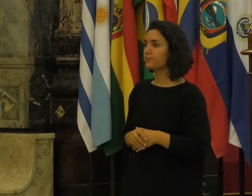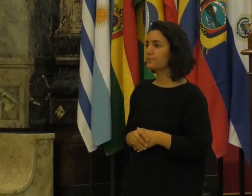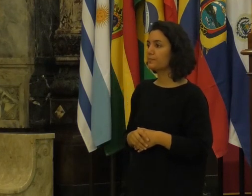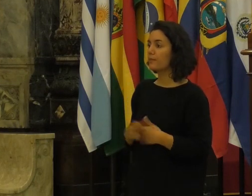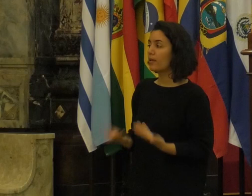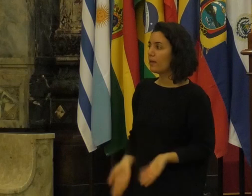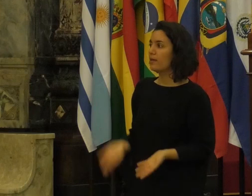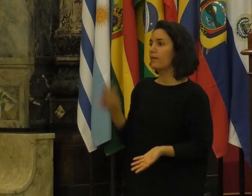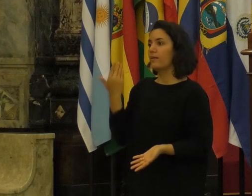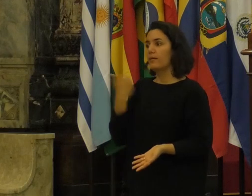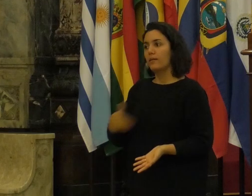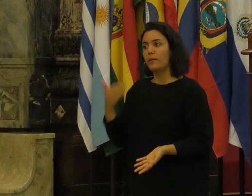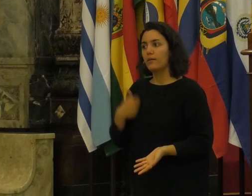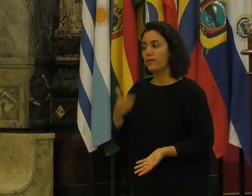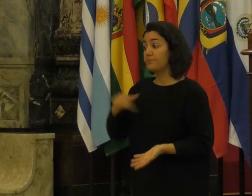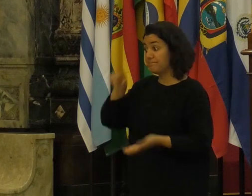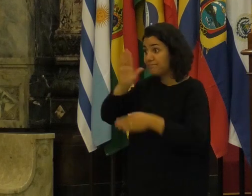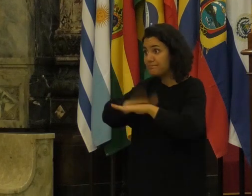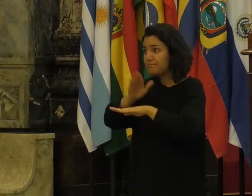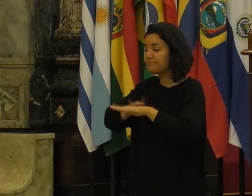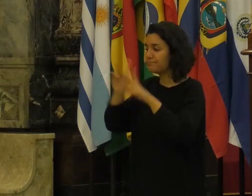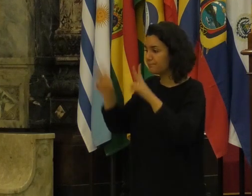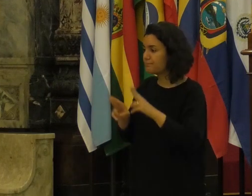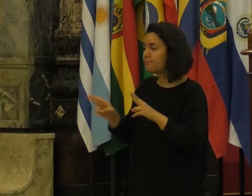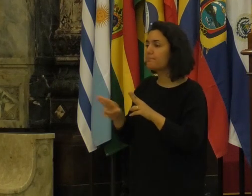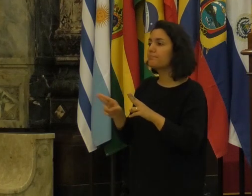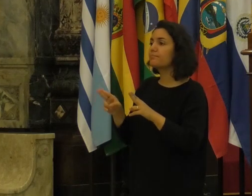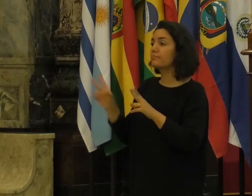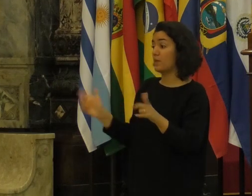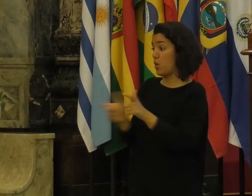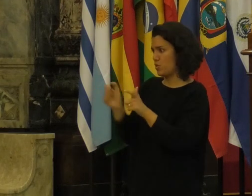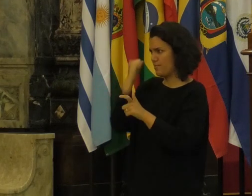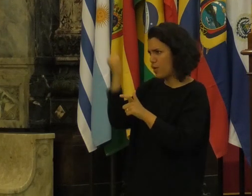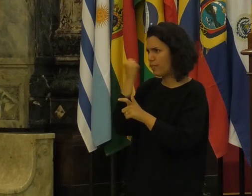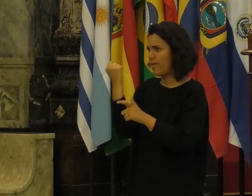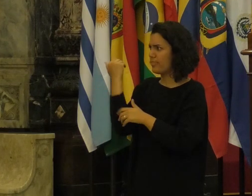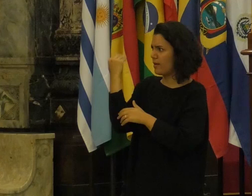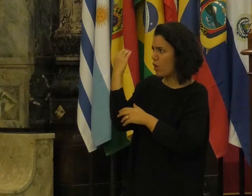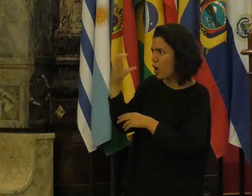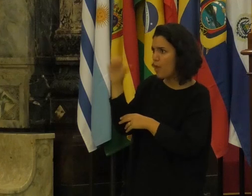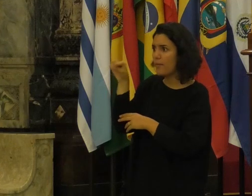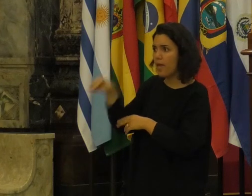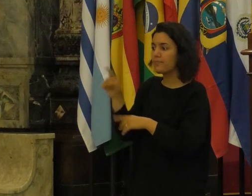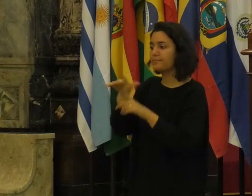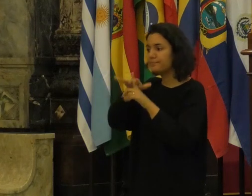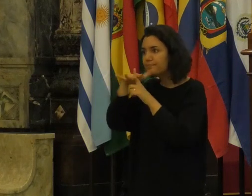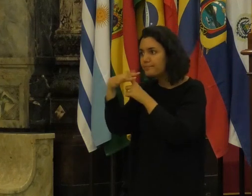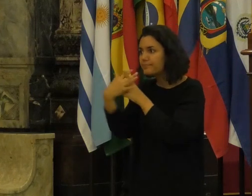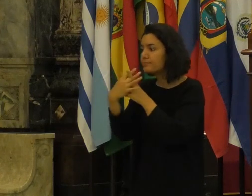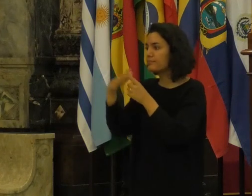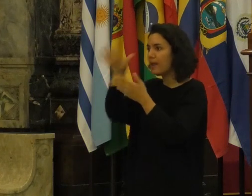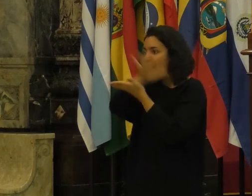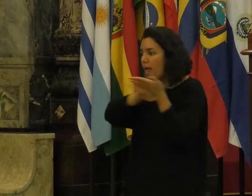Lamentablemente, por esa misma época de la importante reunión de Bogotá, la región, y especialmente su zona más